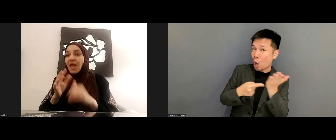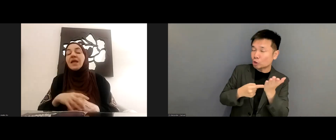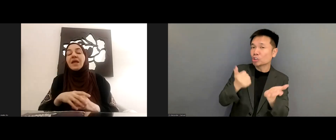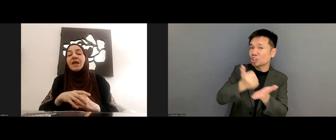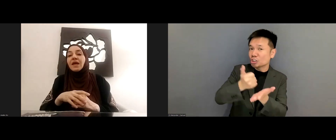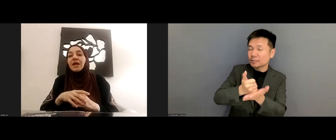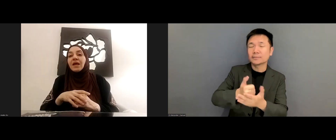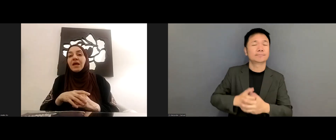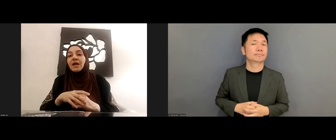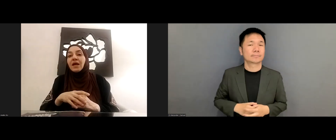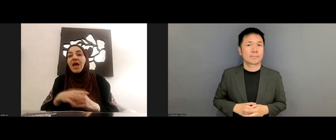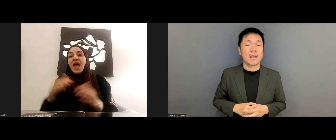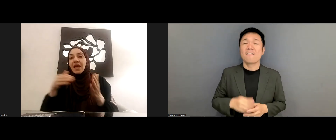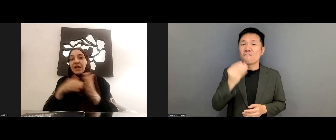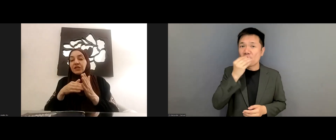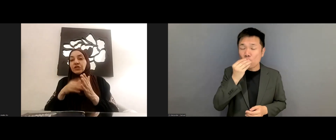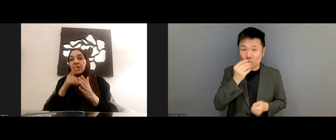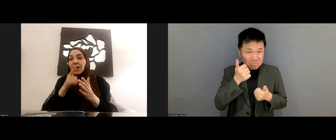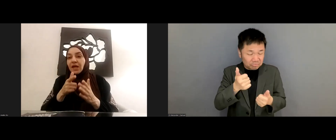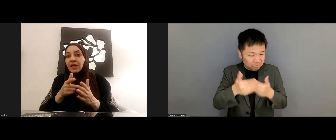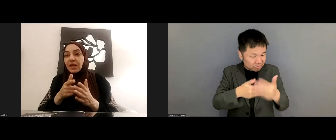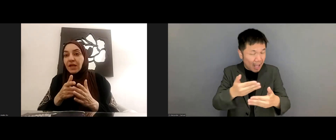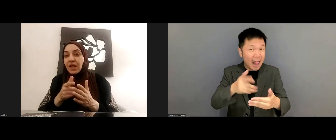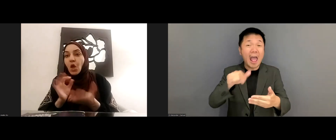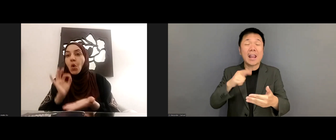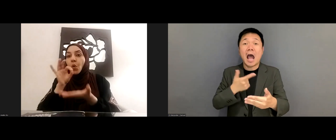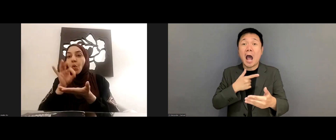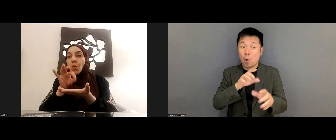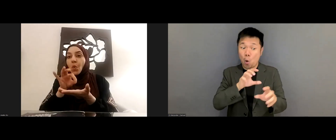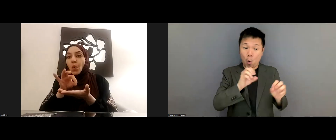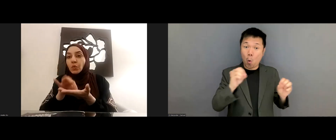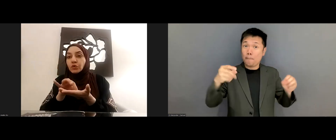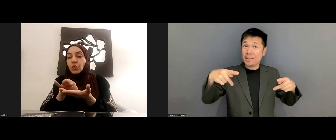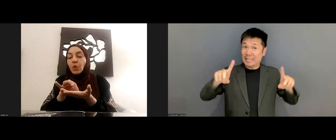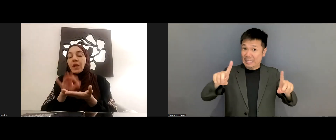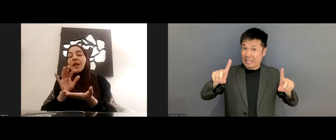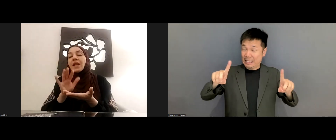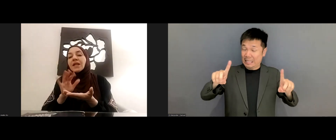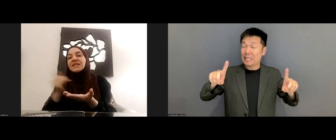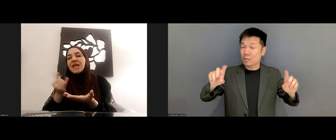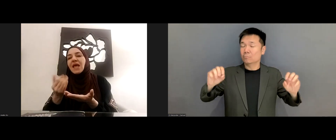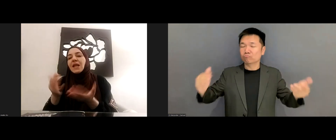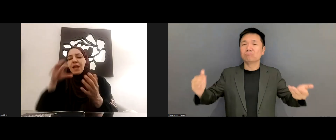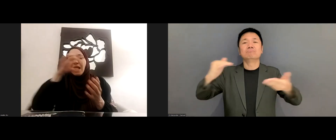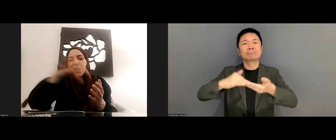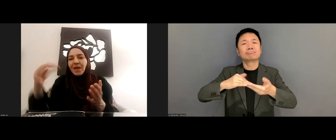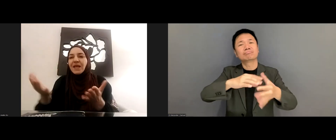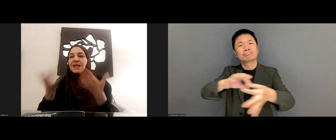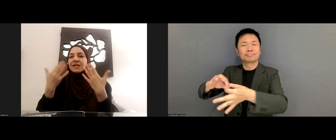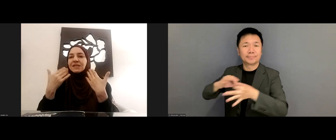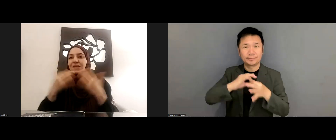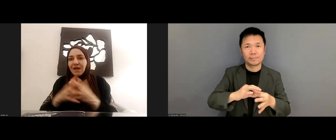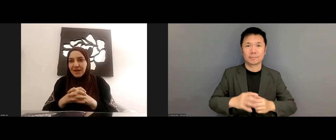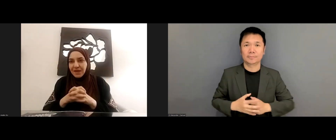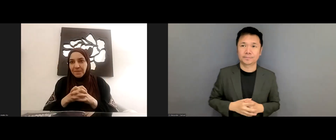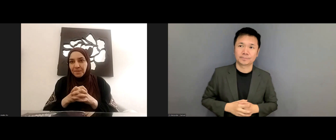آخرها security, هو and cooperation between the التهيئة البيئية OPDs, and للأماكن السياحية also وضرورة أن يكون هناك معالجة رئيسية